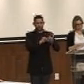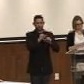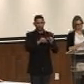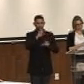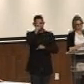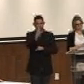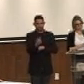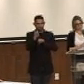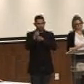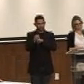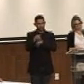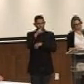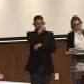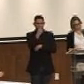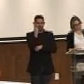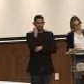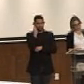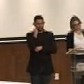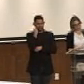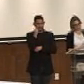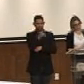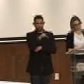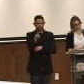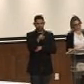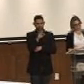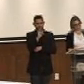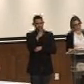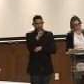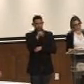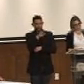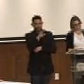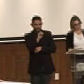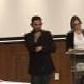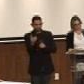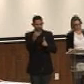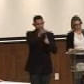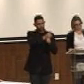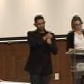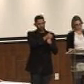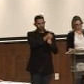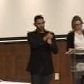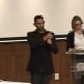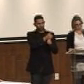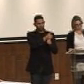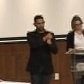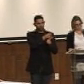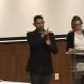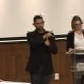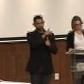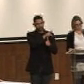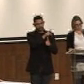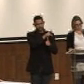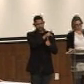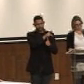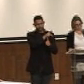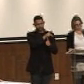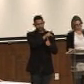diretor de ensino, né? O professor Fabiano assumiu no lugar do